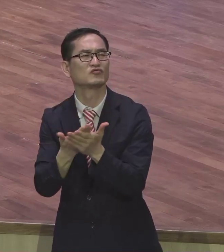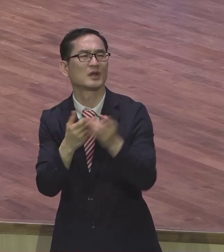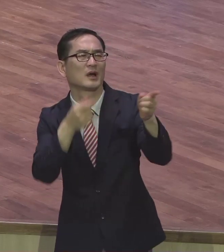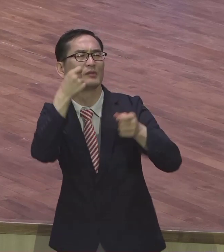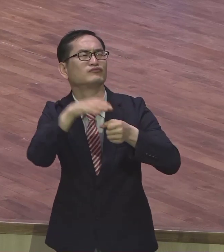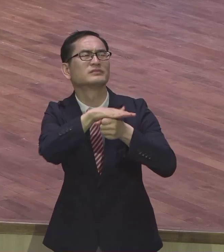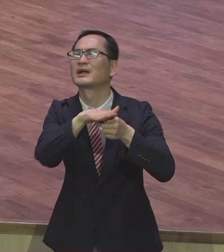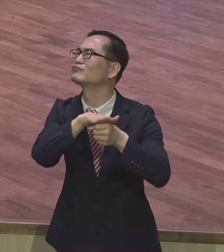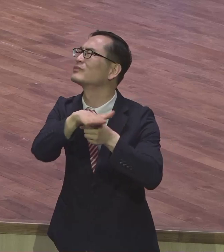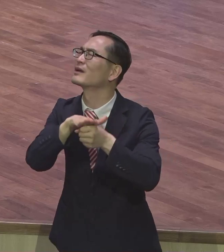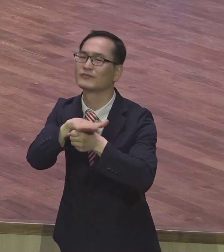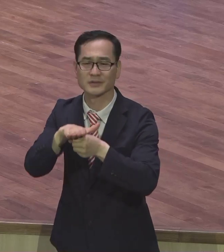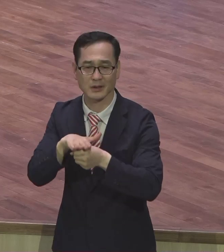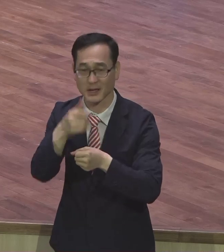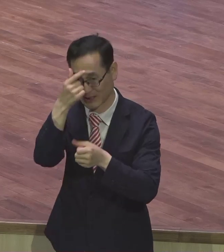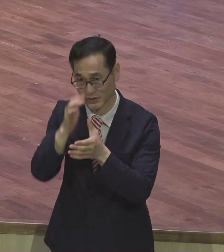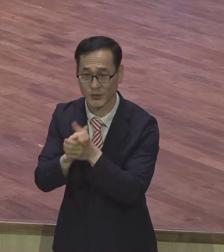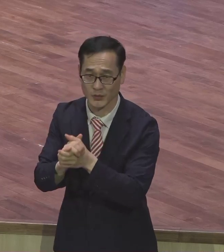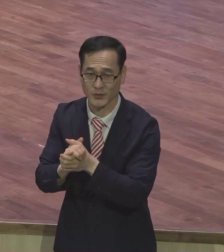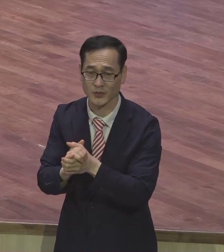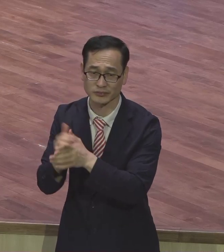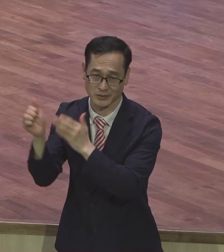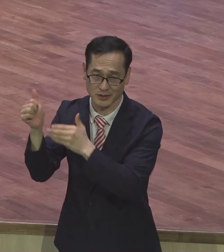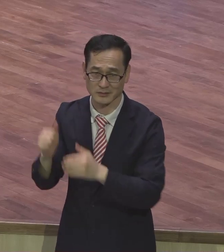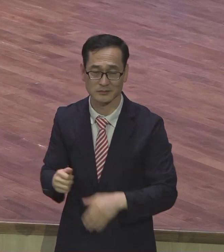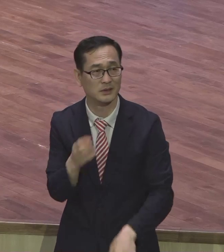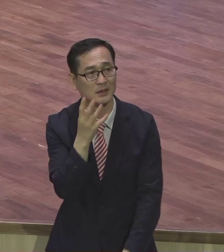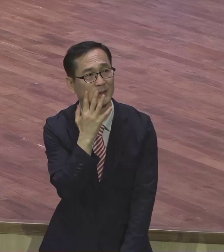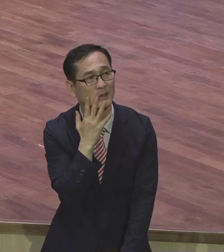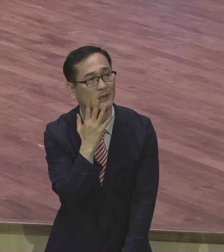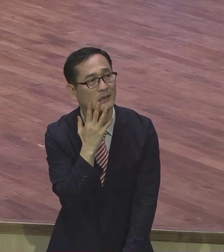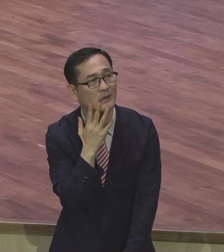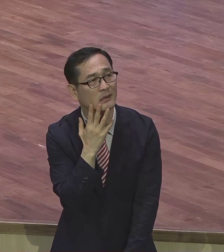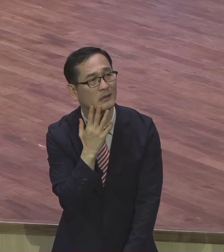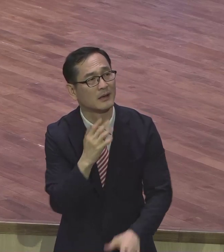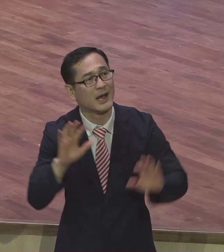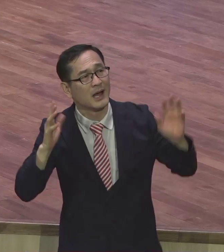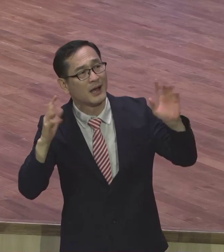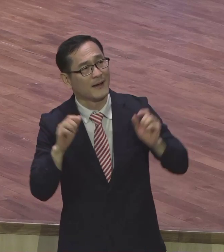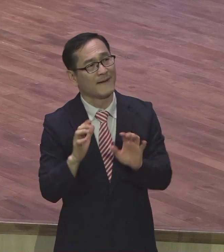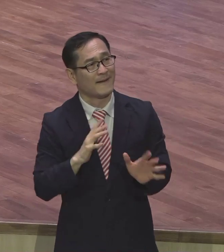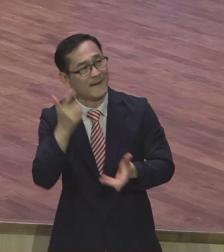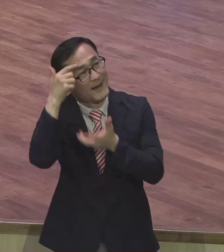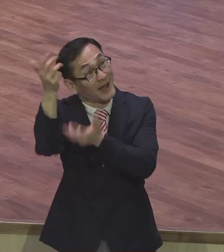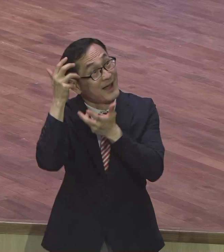기도해 줘야지 짐지지지 흘리면서 불신자 들잖아요 으악 으악 합니까